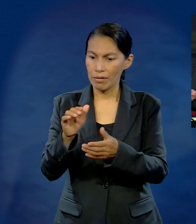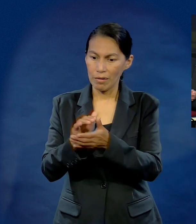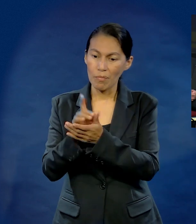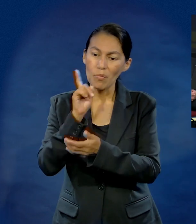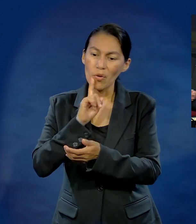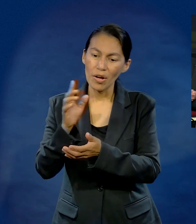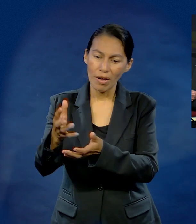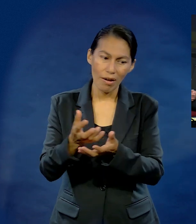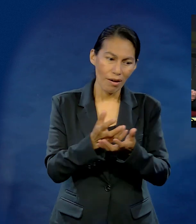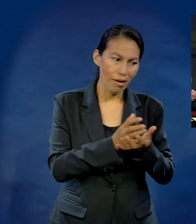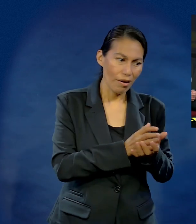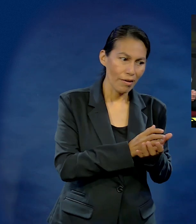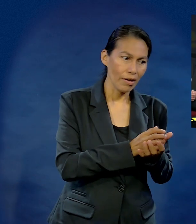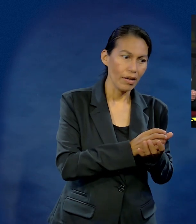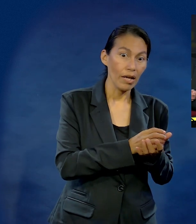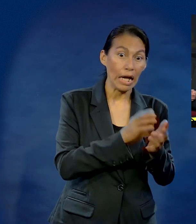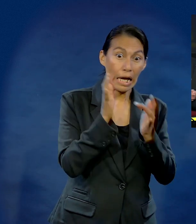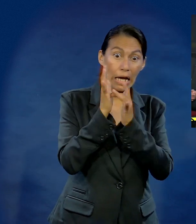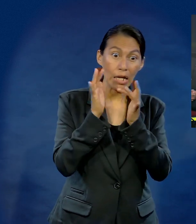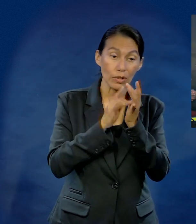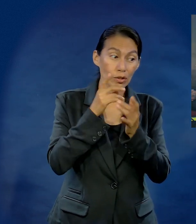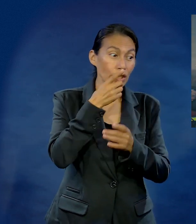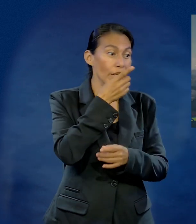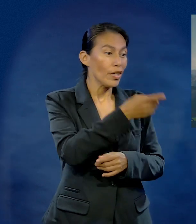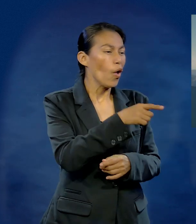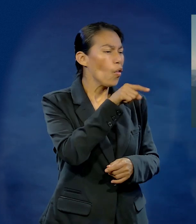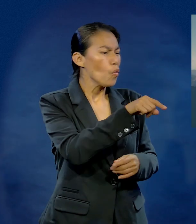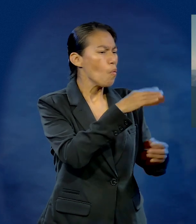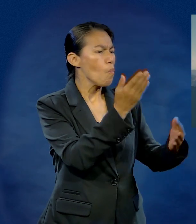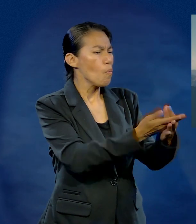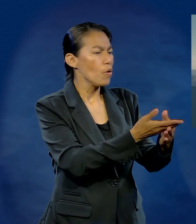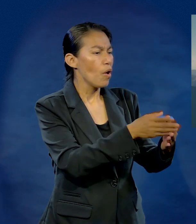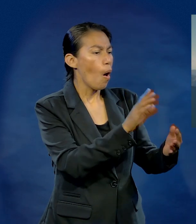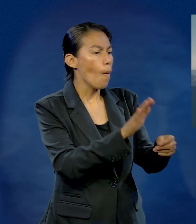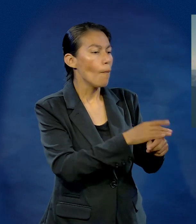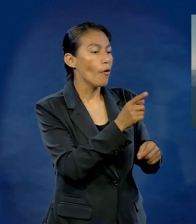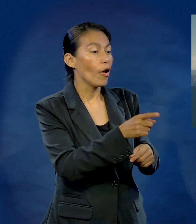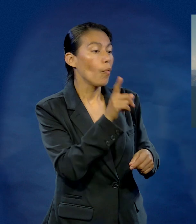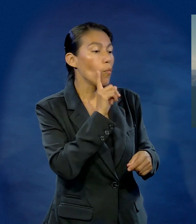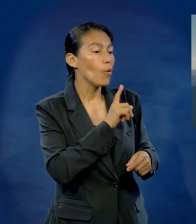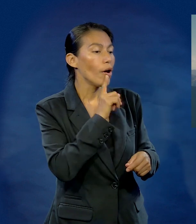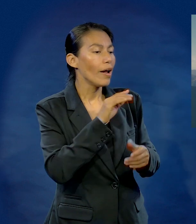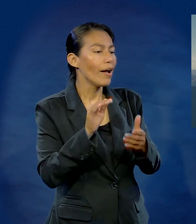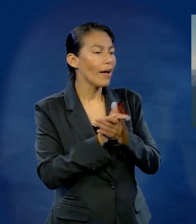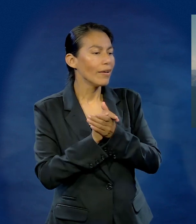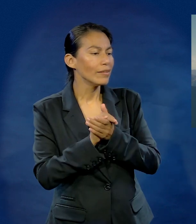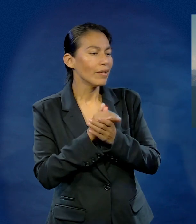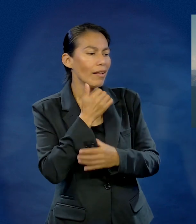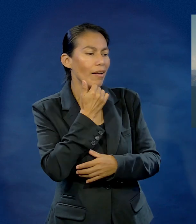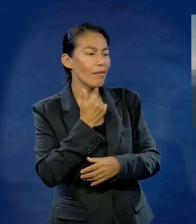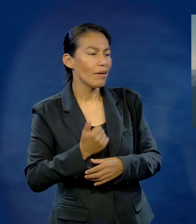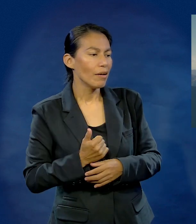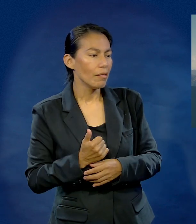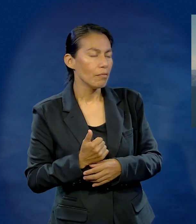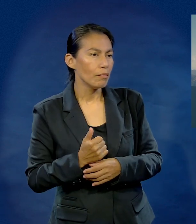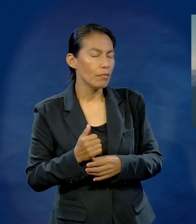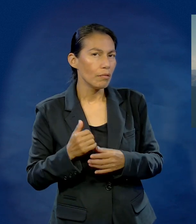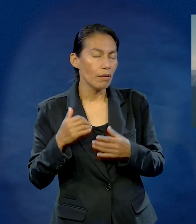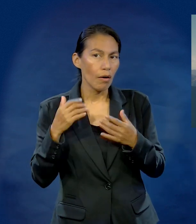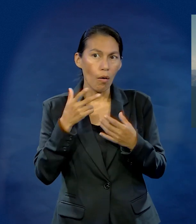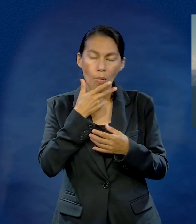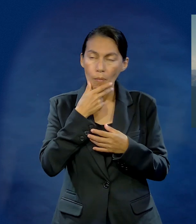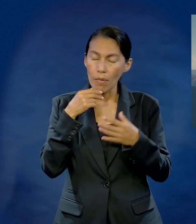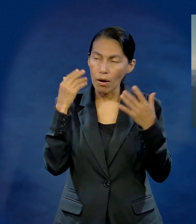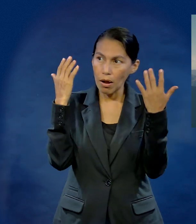Negev y acampó entre Cades y Shur, y habitó como forastero en Gerar. Y dijo Abraham